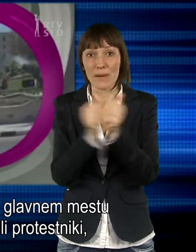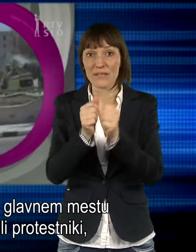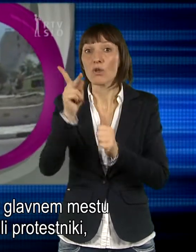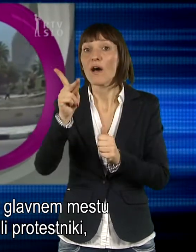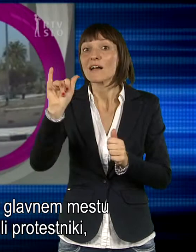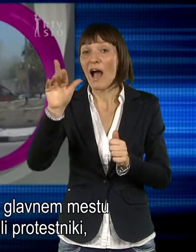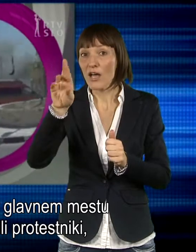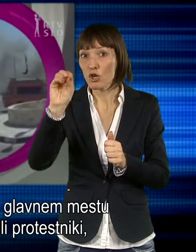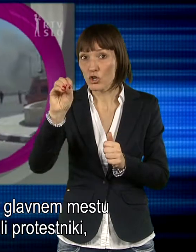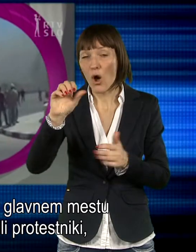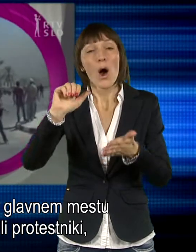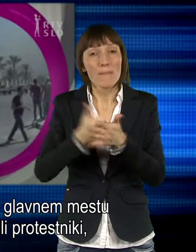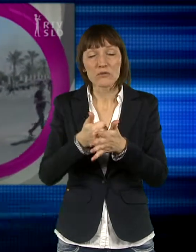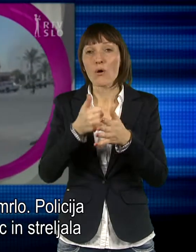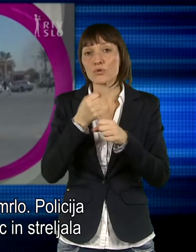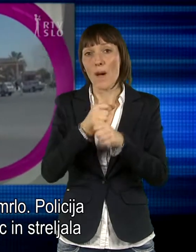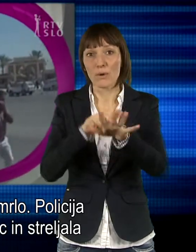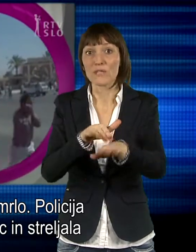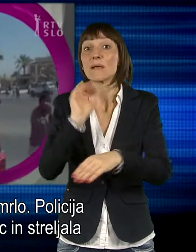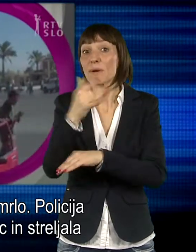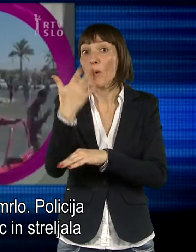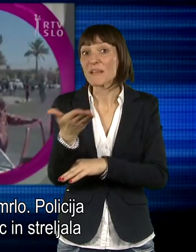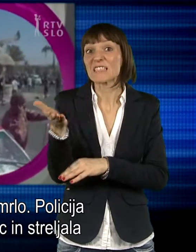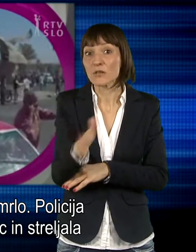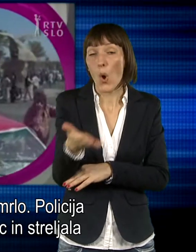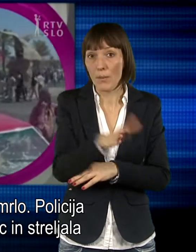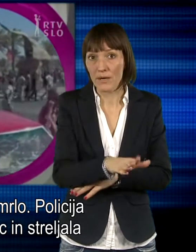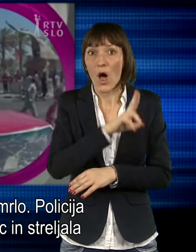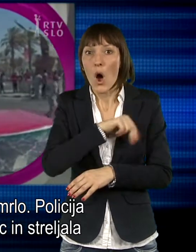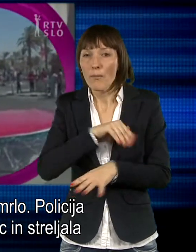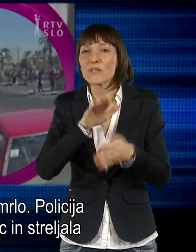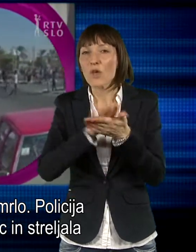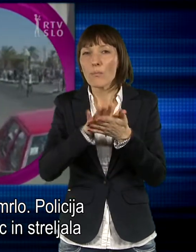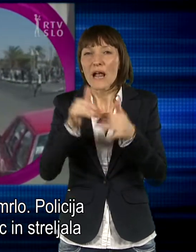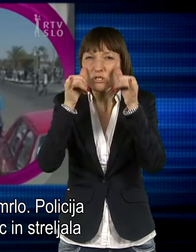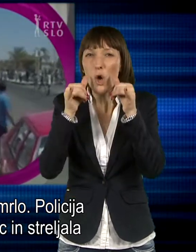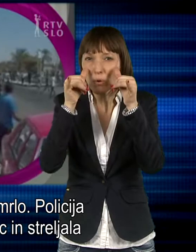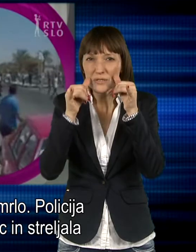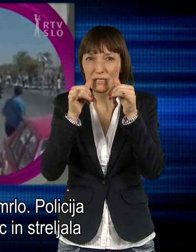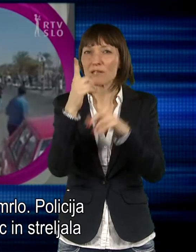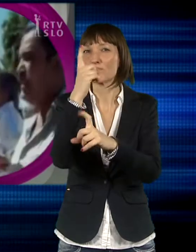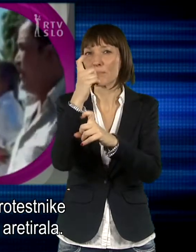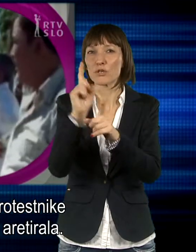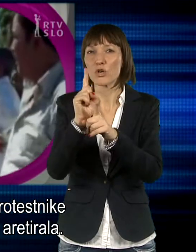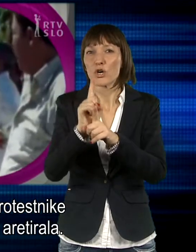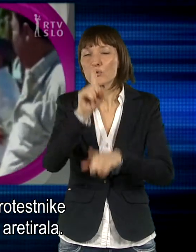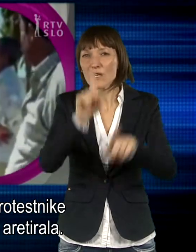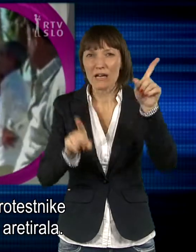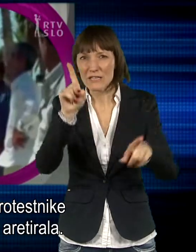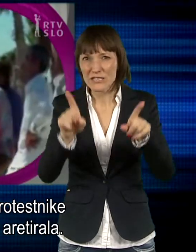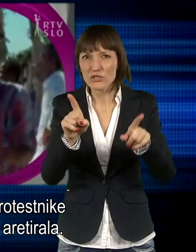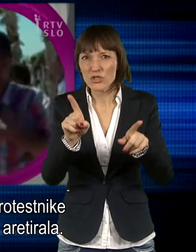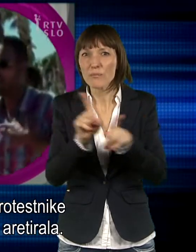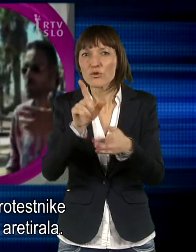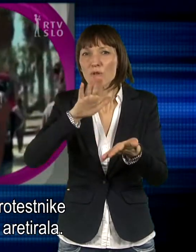mestu Kairu vnovič spopadli protestniki, več kot 50 ljudi je umrlo. Policija je uporabila solzivec in streljala v zrak, številne